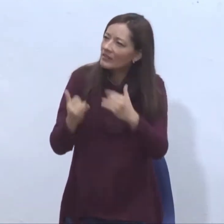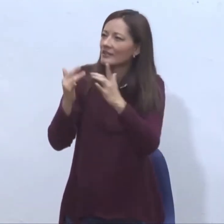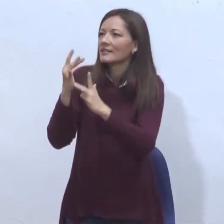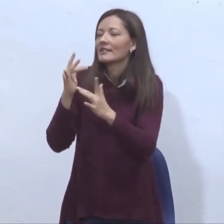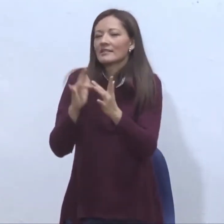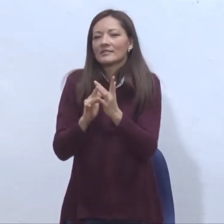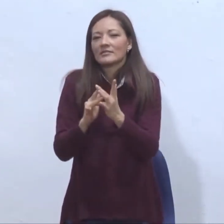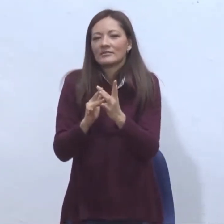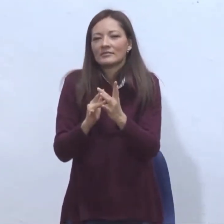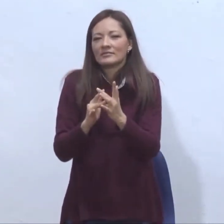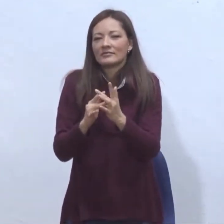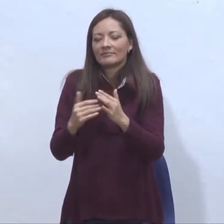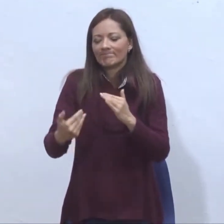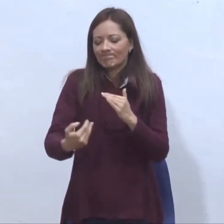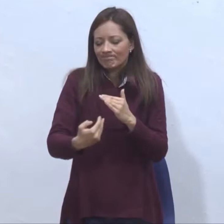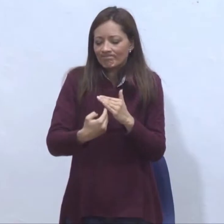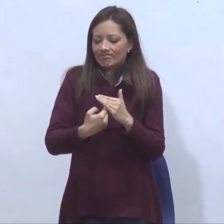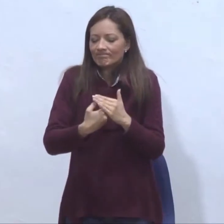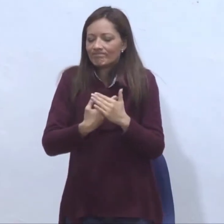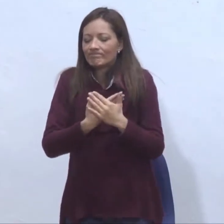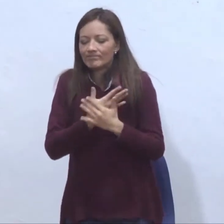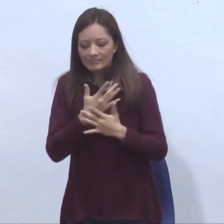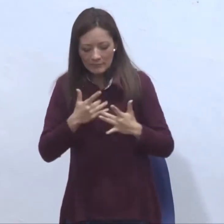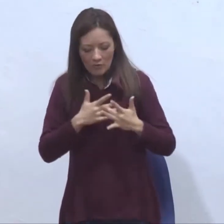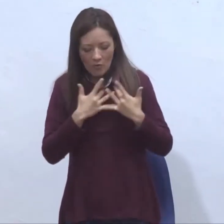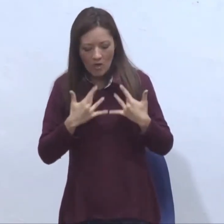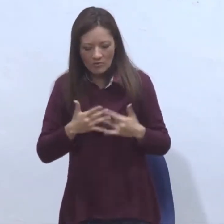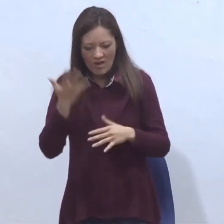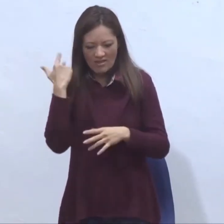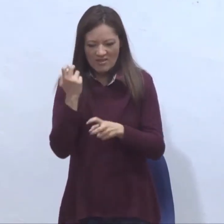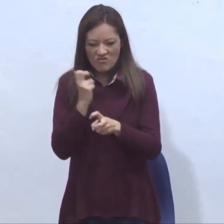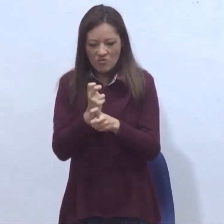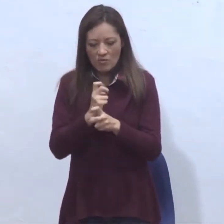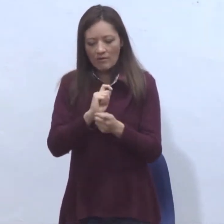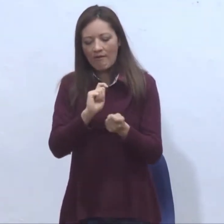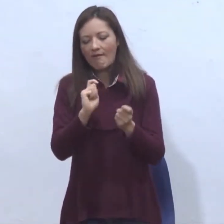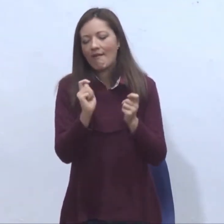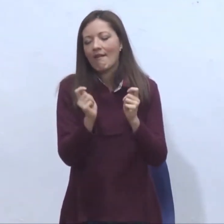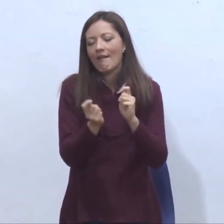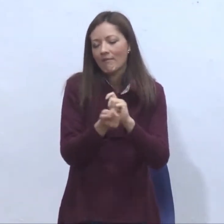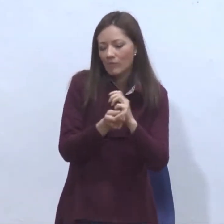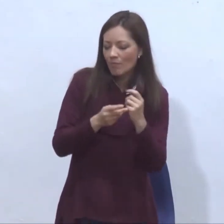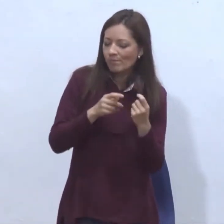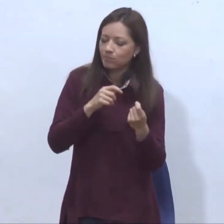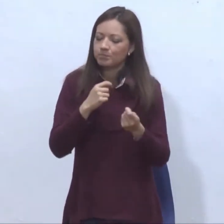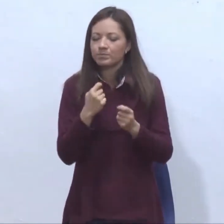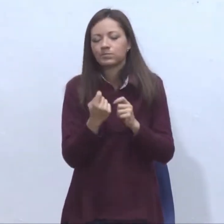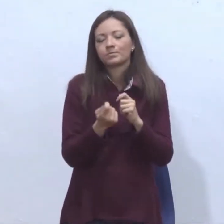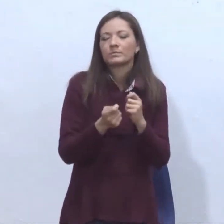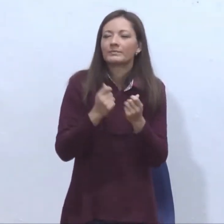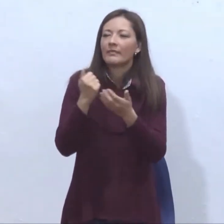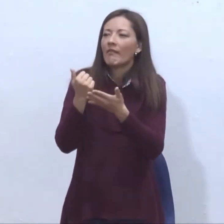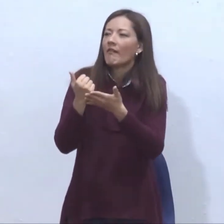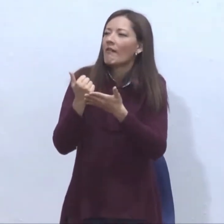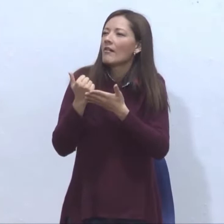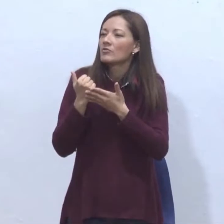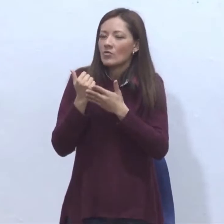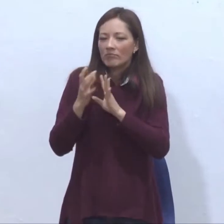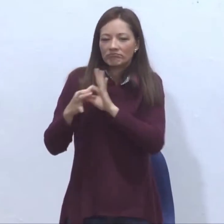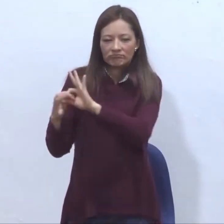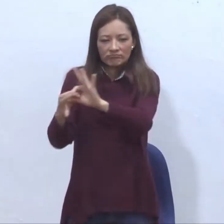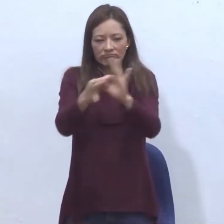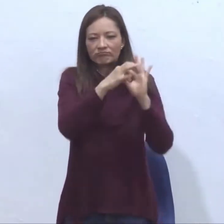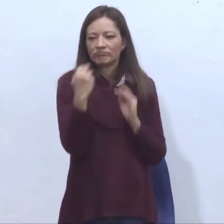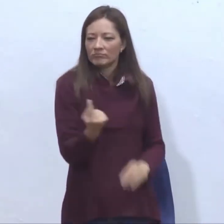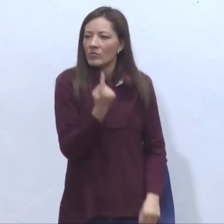Señor. Traspasa los corazones de piedra y que sean convertidos en corazones de carne. Ayúdanos a ser uno como